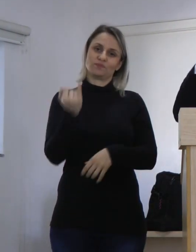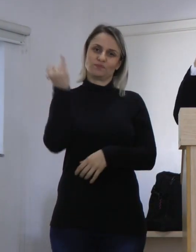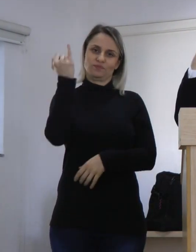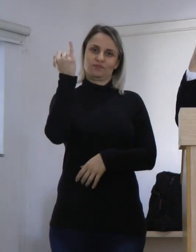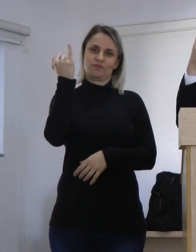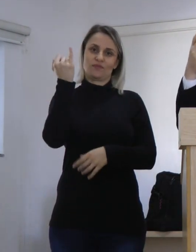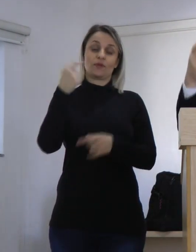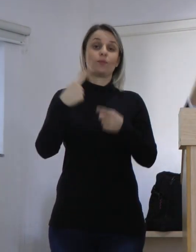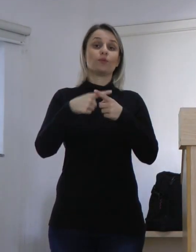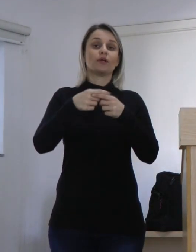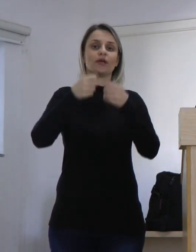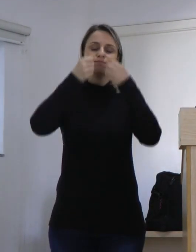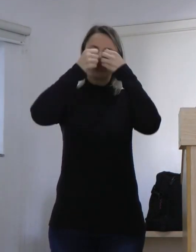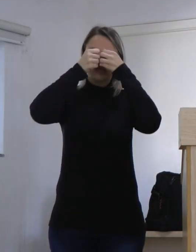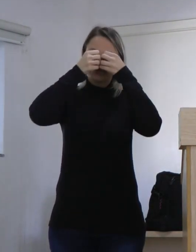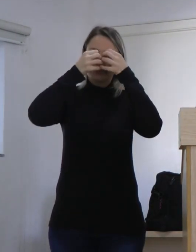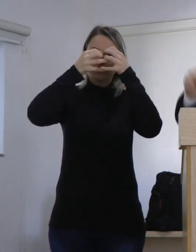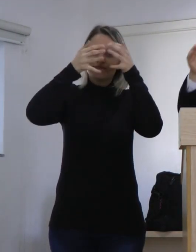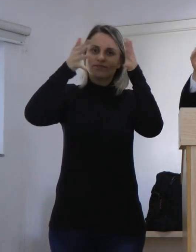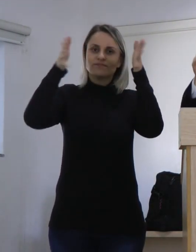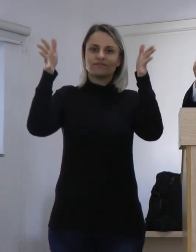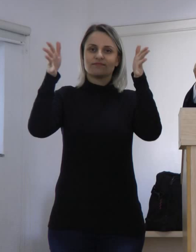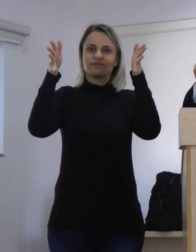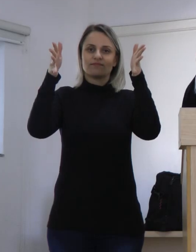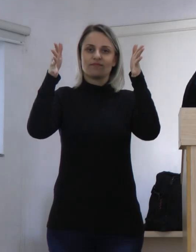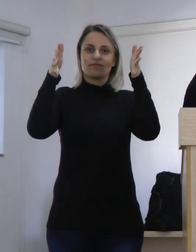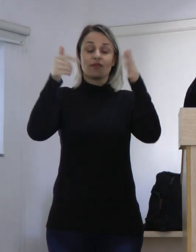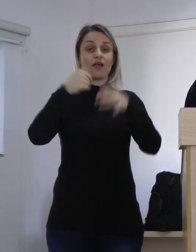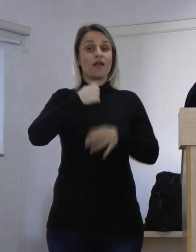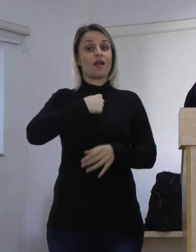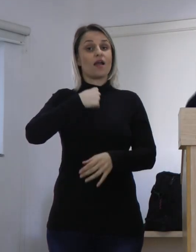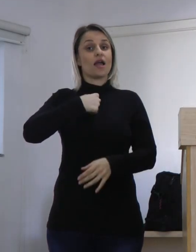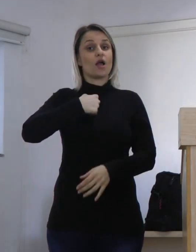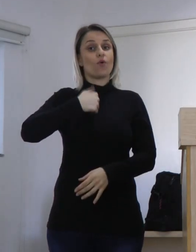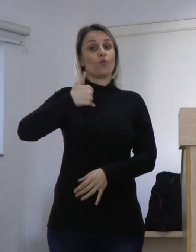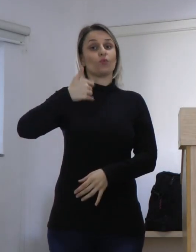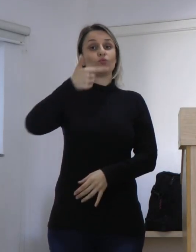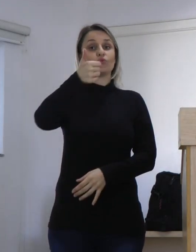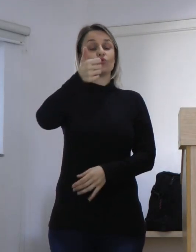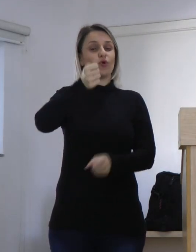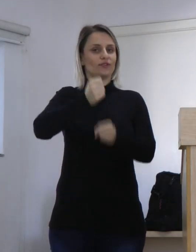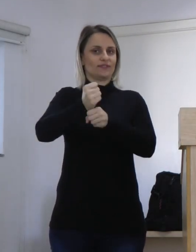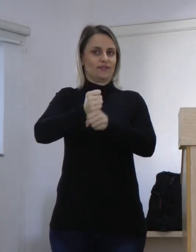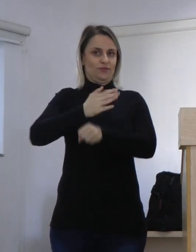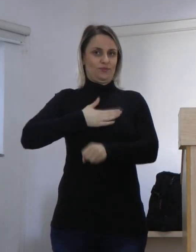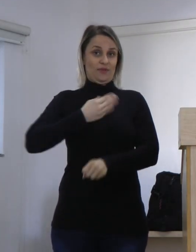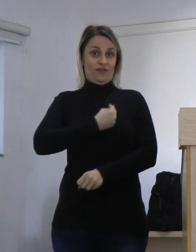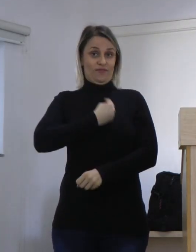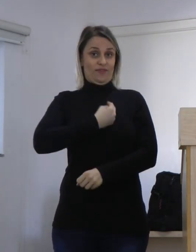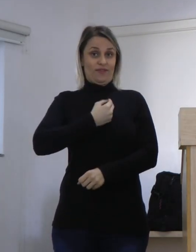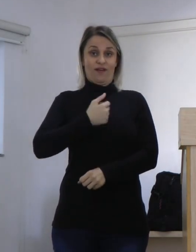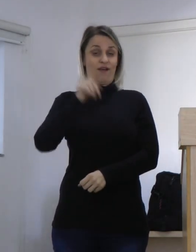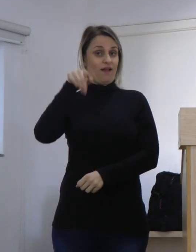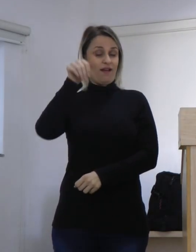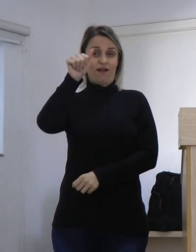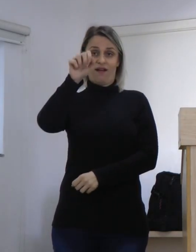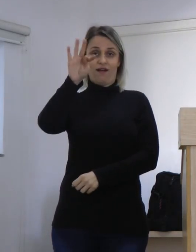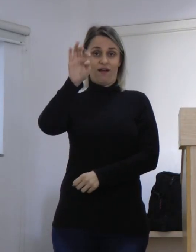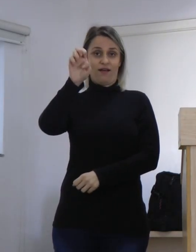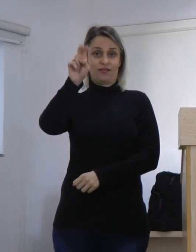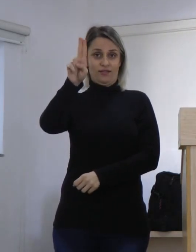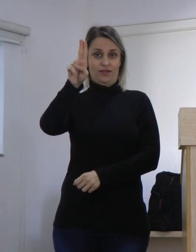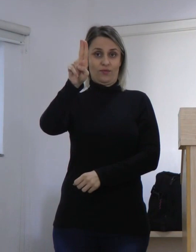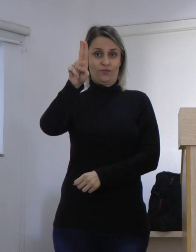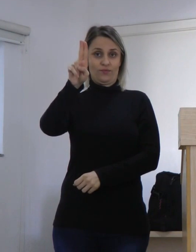para eu abrir os olhos. Eu fui ateu durante 12 anos, e agradeço a